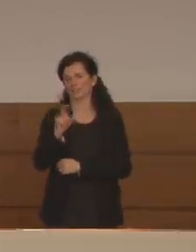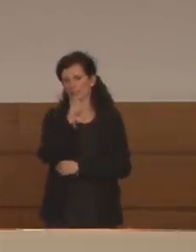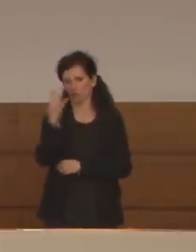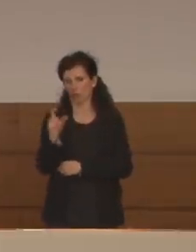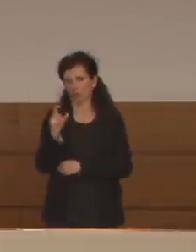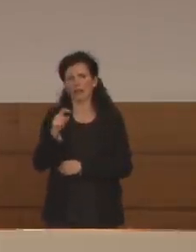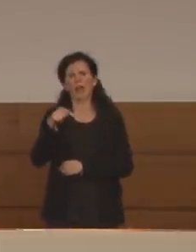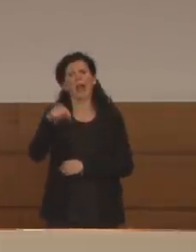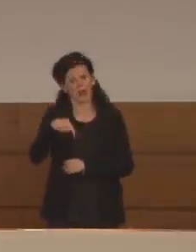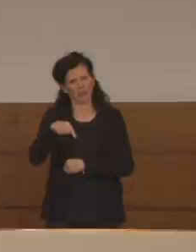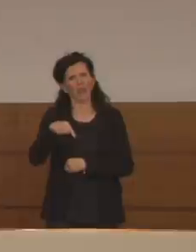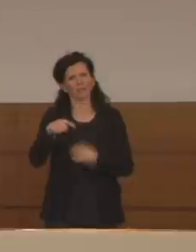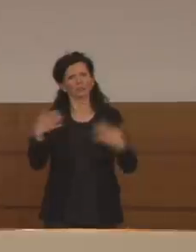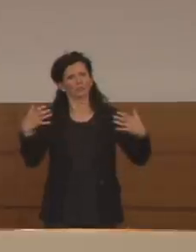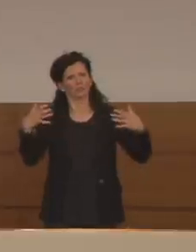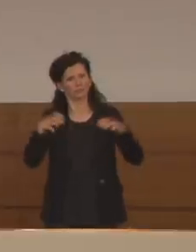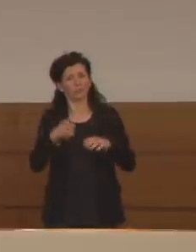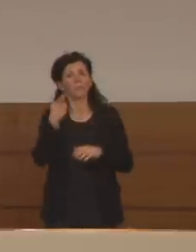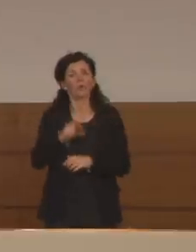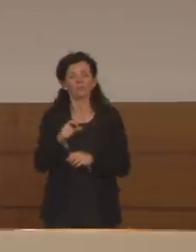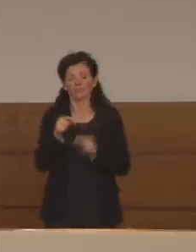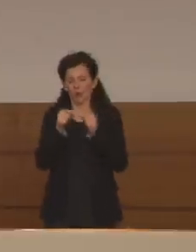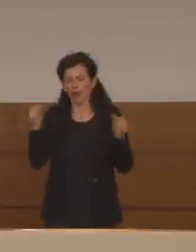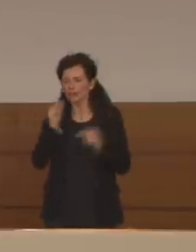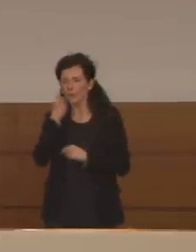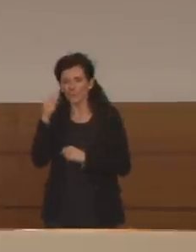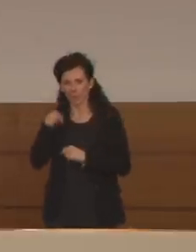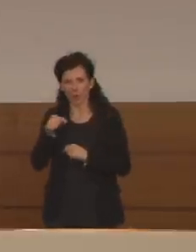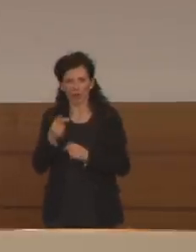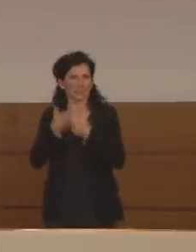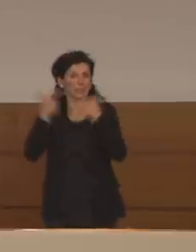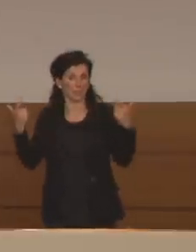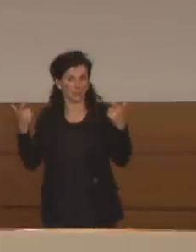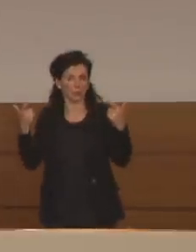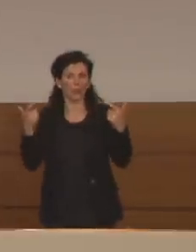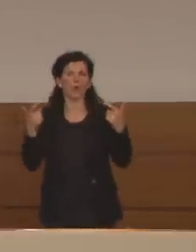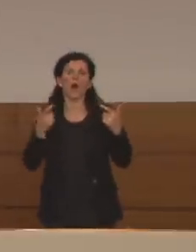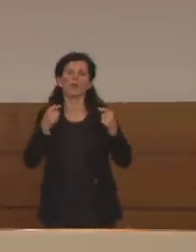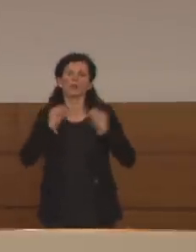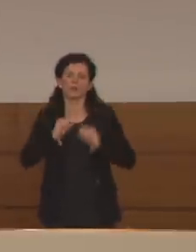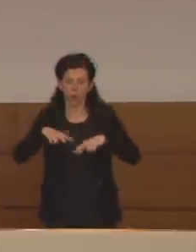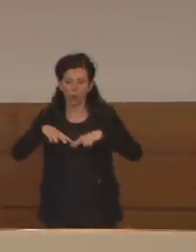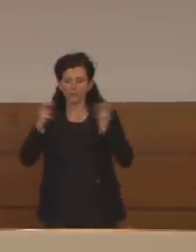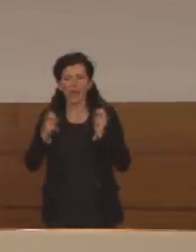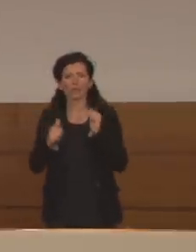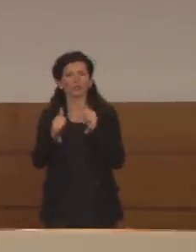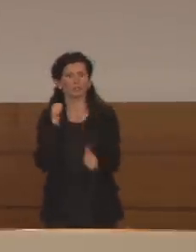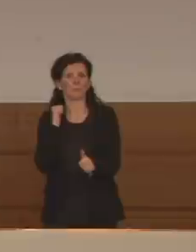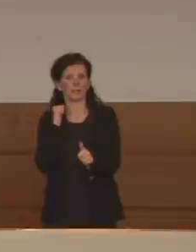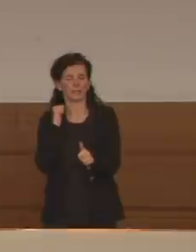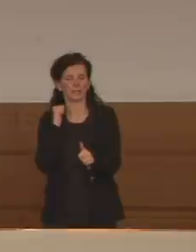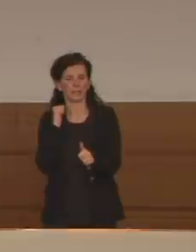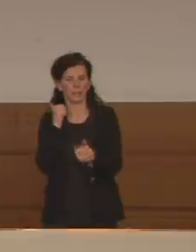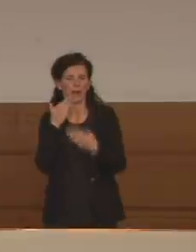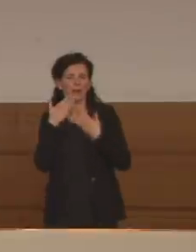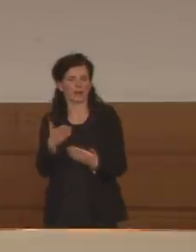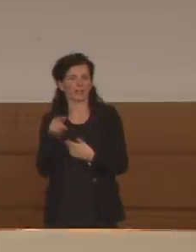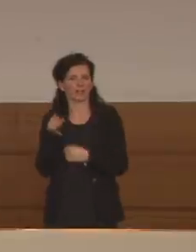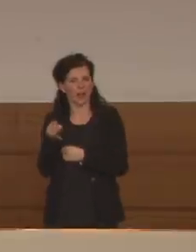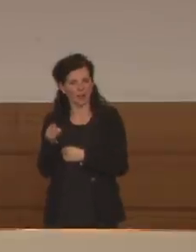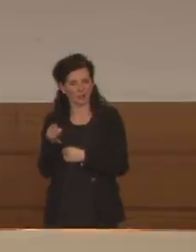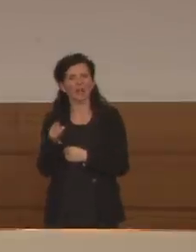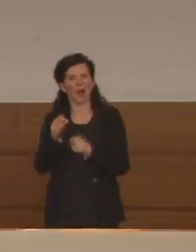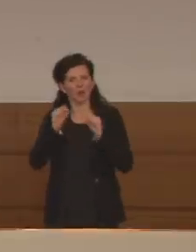contraendo perché l'aumentato numero di tamponi ci fa pensare che serviva prima la diagnosi quindi questo tempo dovrebbe